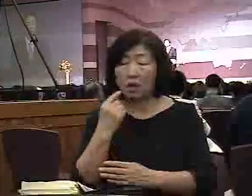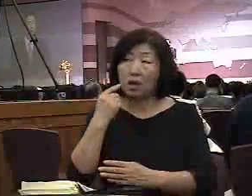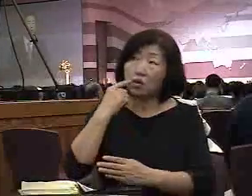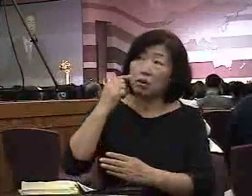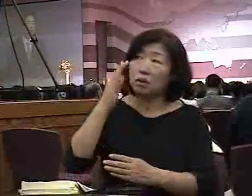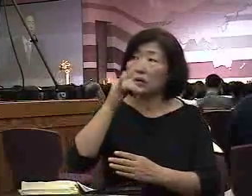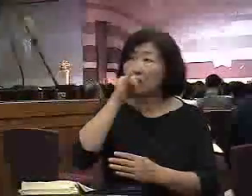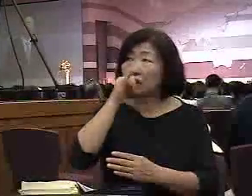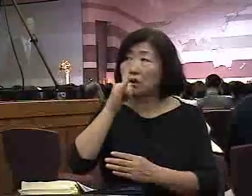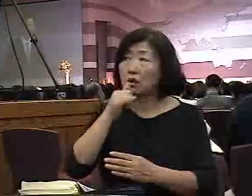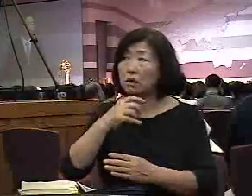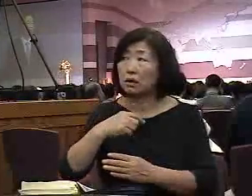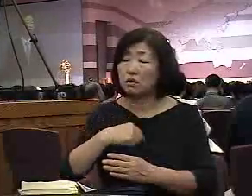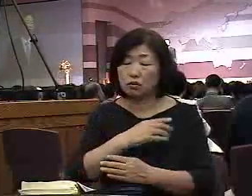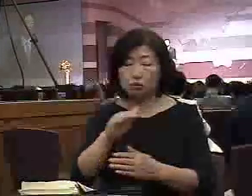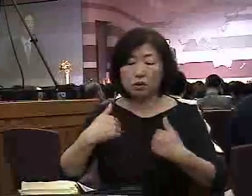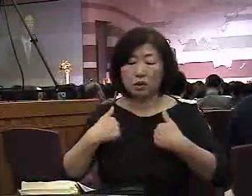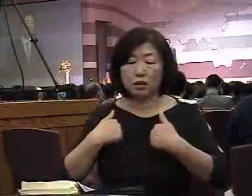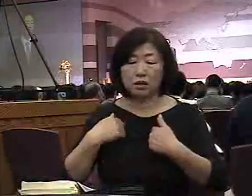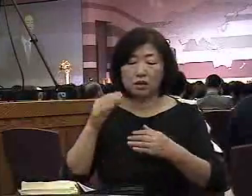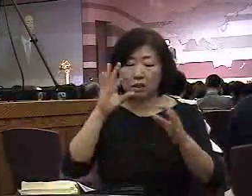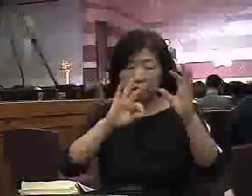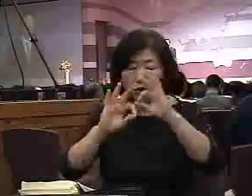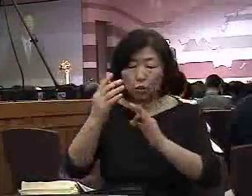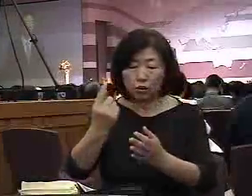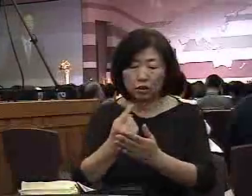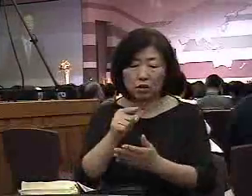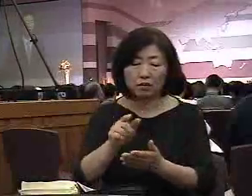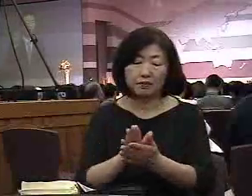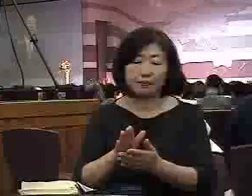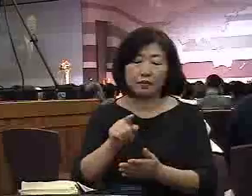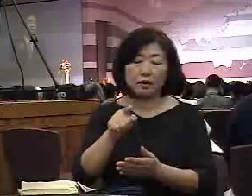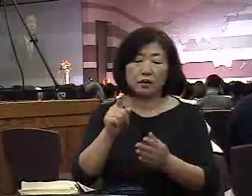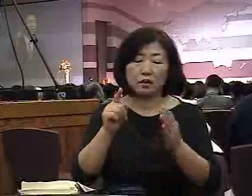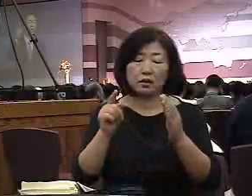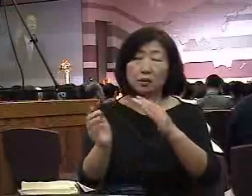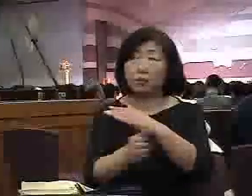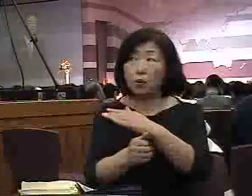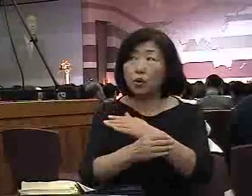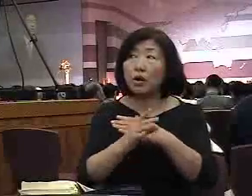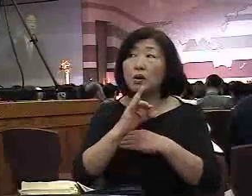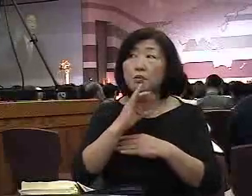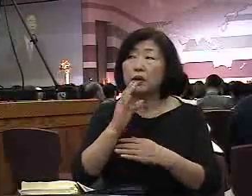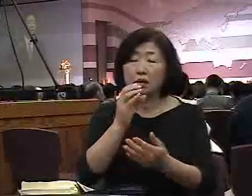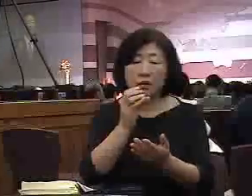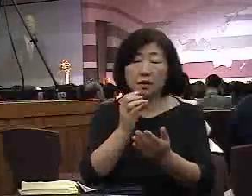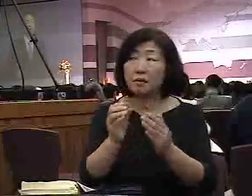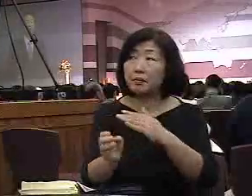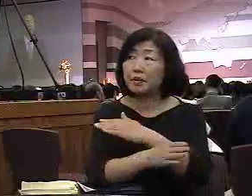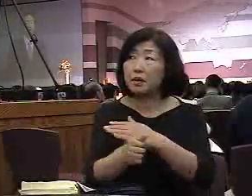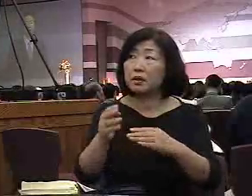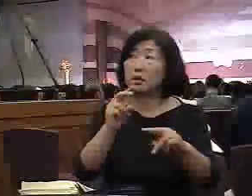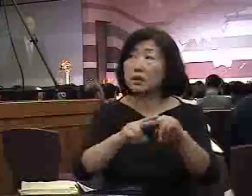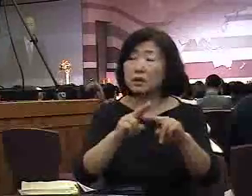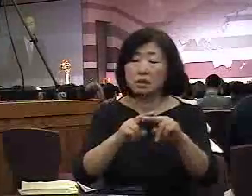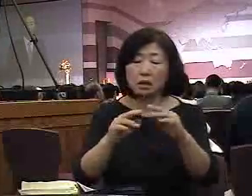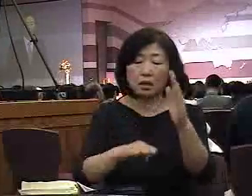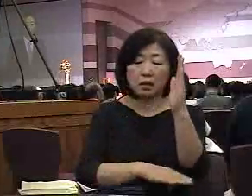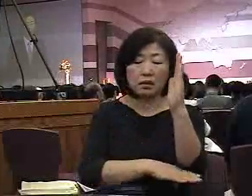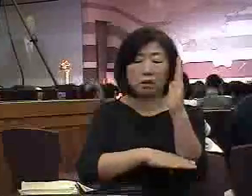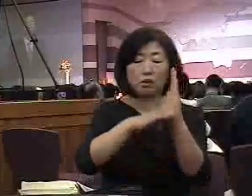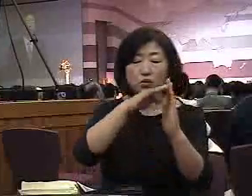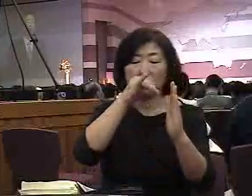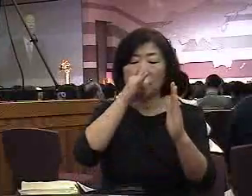때 주님은 우리에게 찾아오신다는 것입니다. 그것을 비워야 빈자리에 주님께서 채울 수 있기 때문에